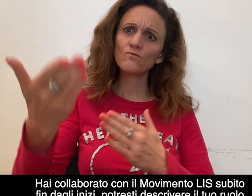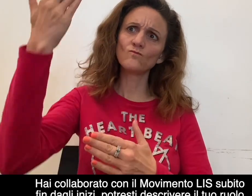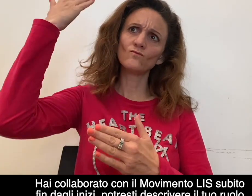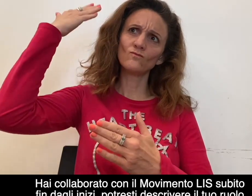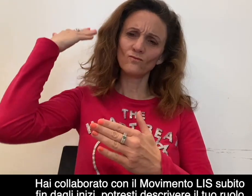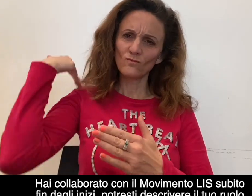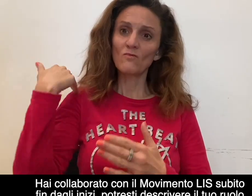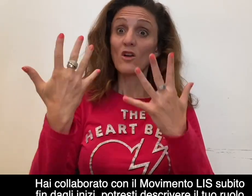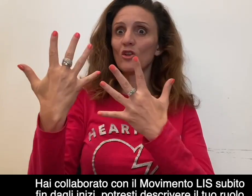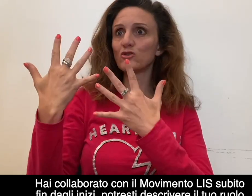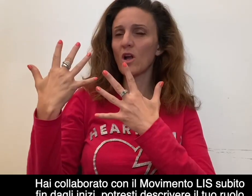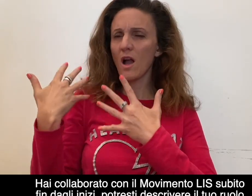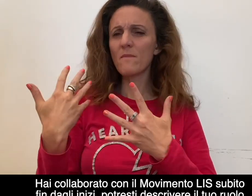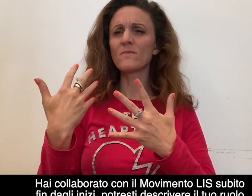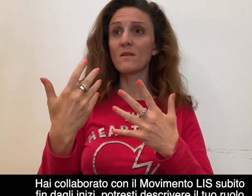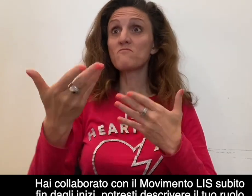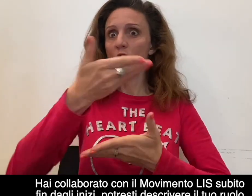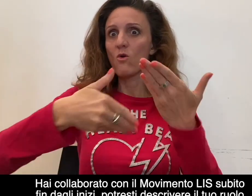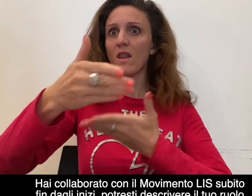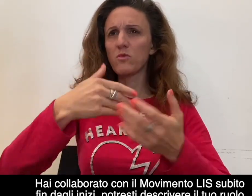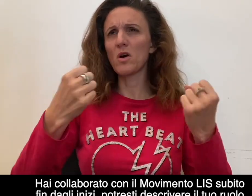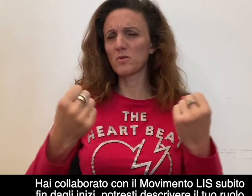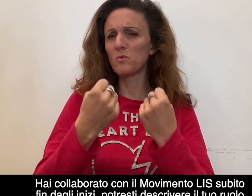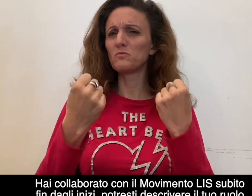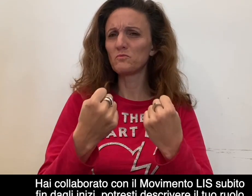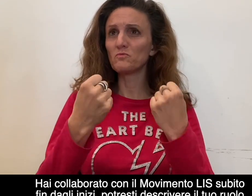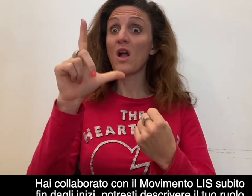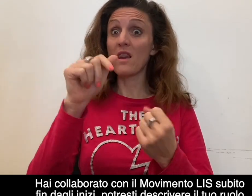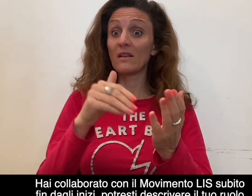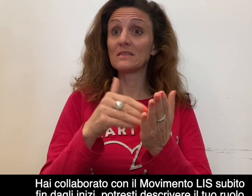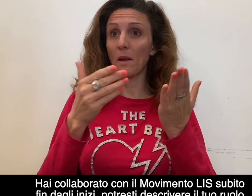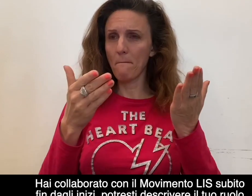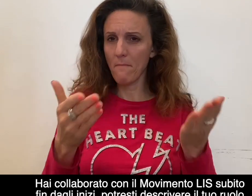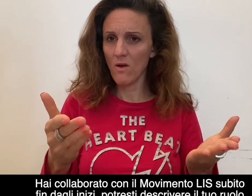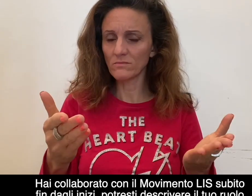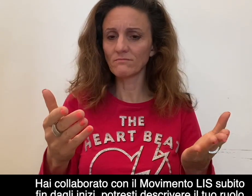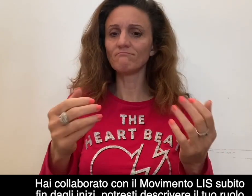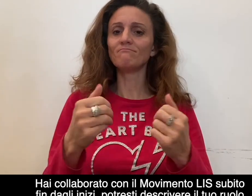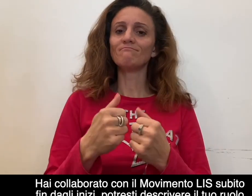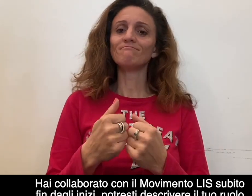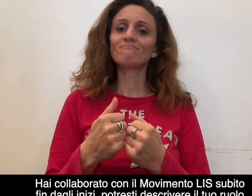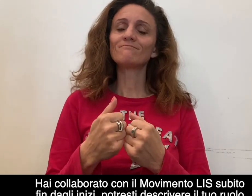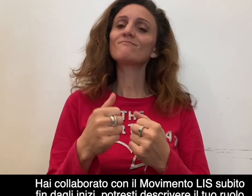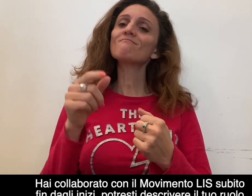to sin dagli inizi dieci anni fa hai collaborato con il movimento di subito vorremmo